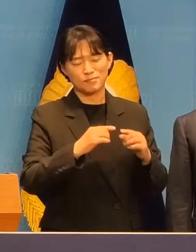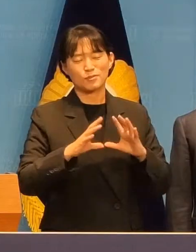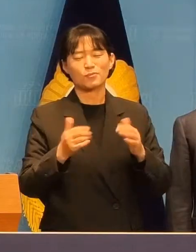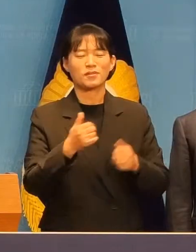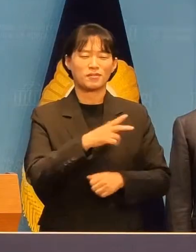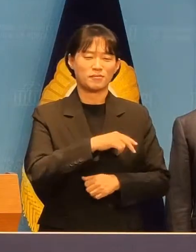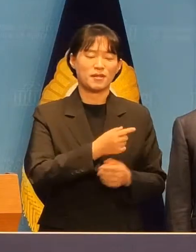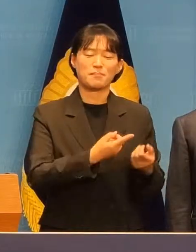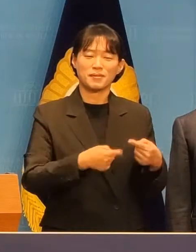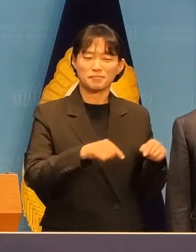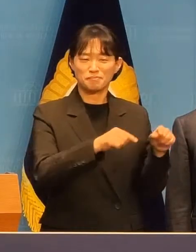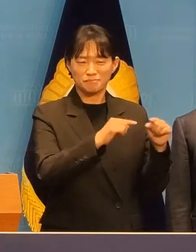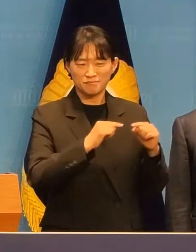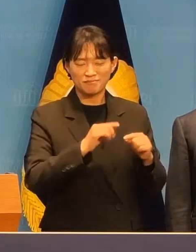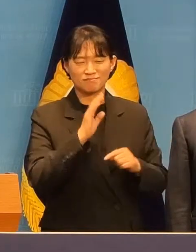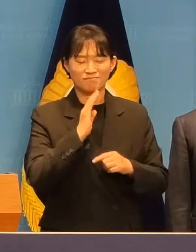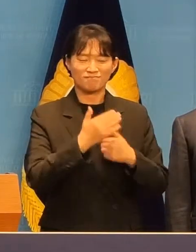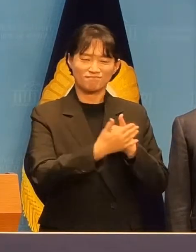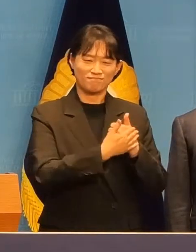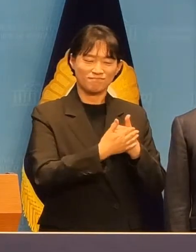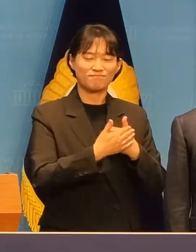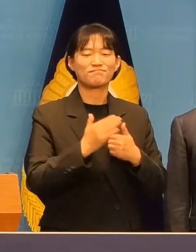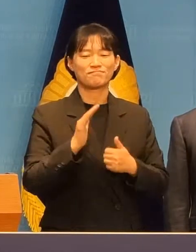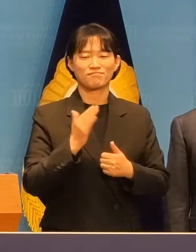와주셔서 든든합니다.